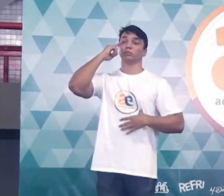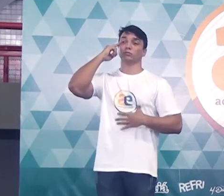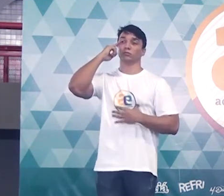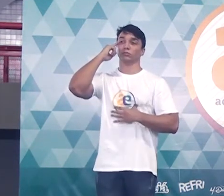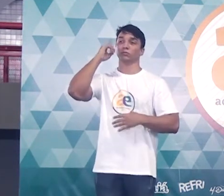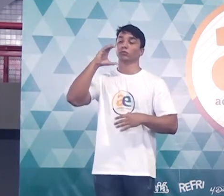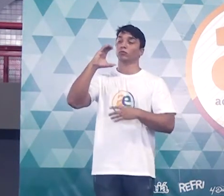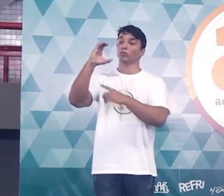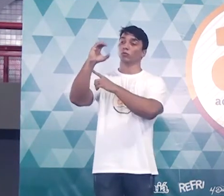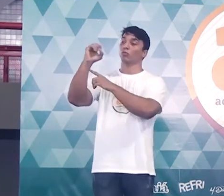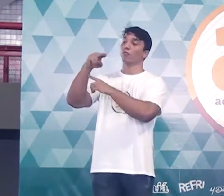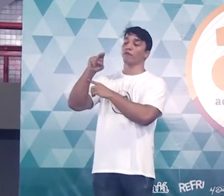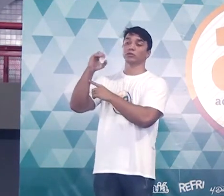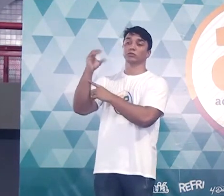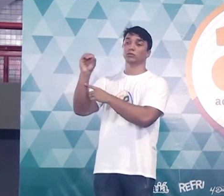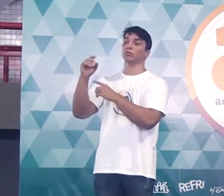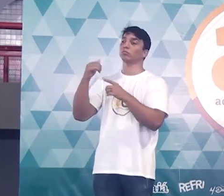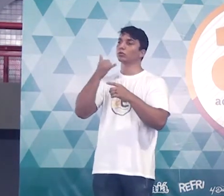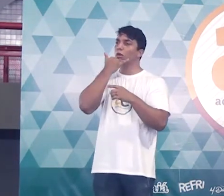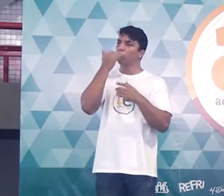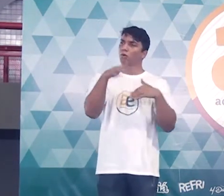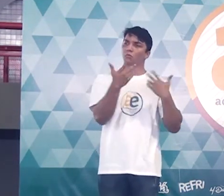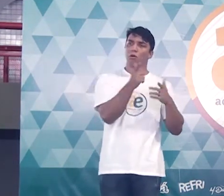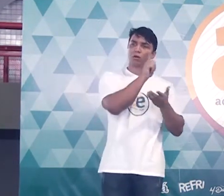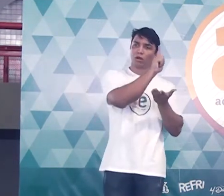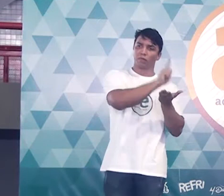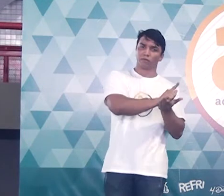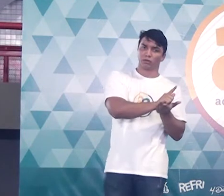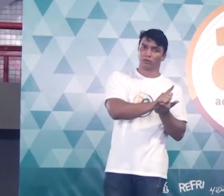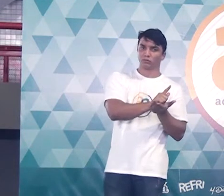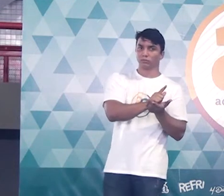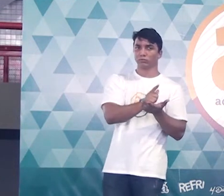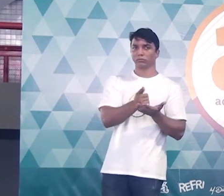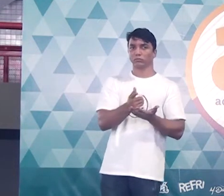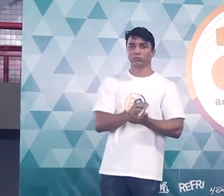a convecção depende da gravidade?